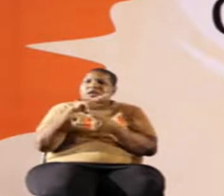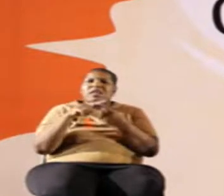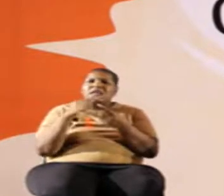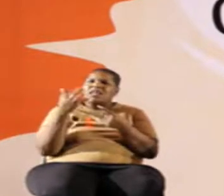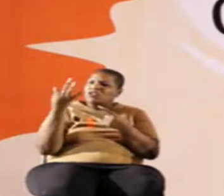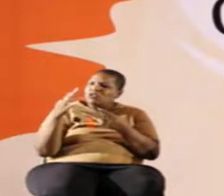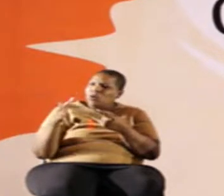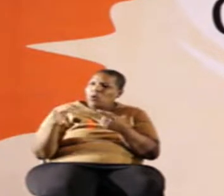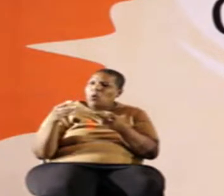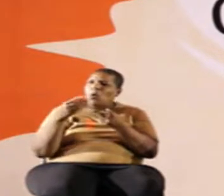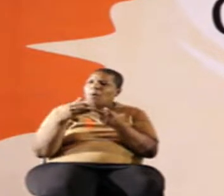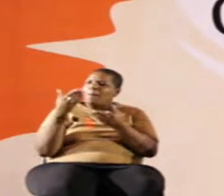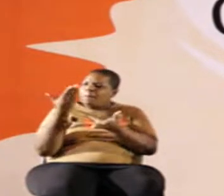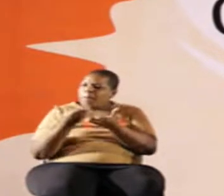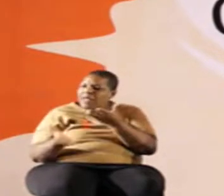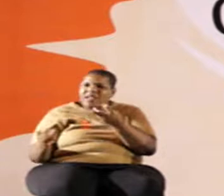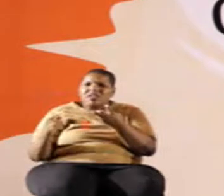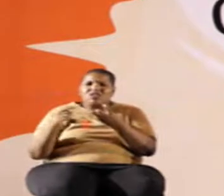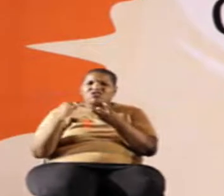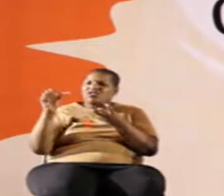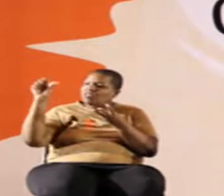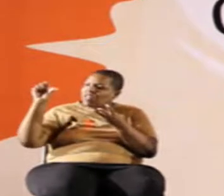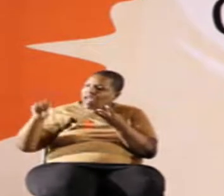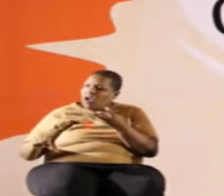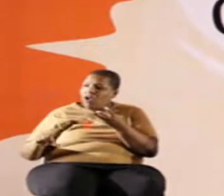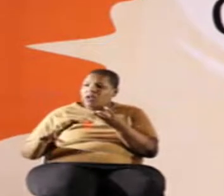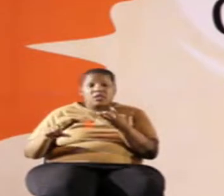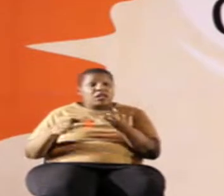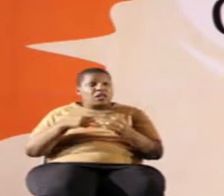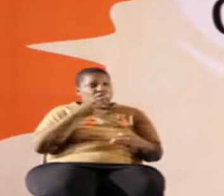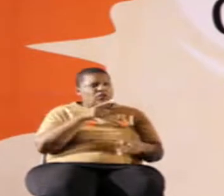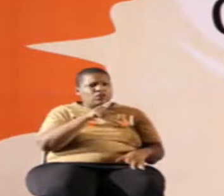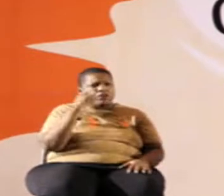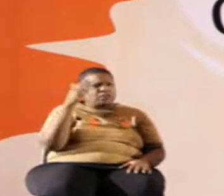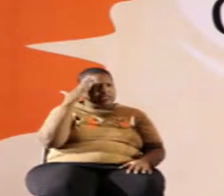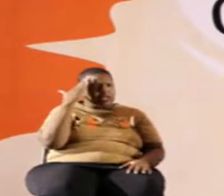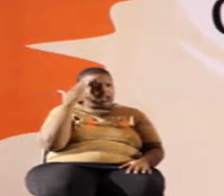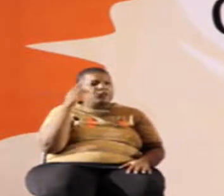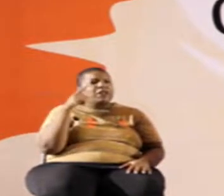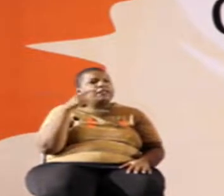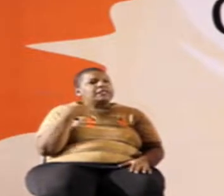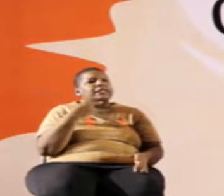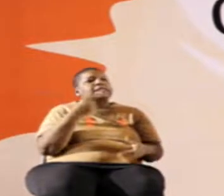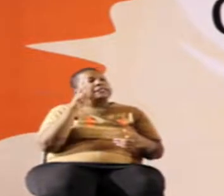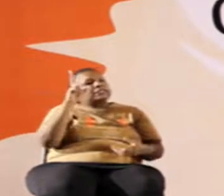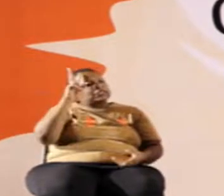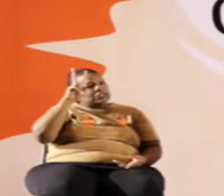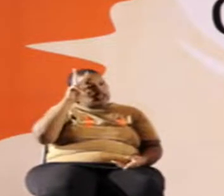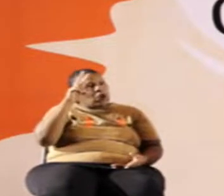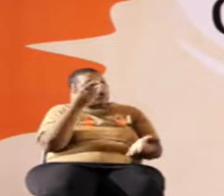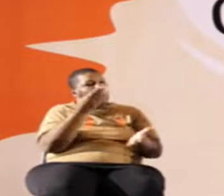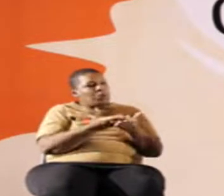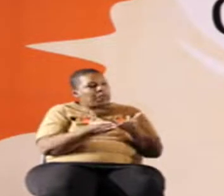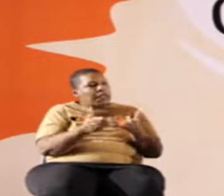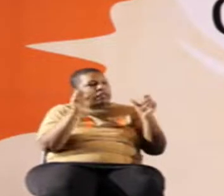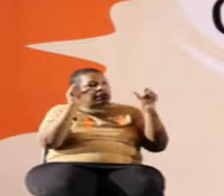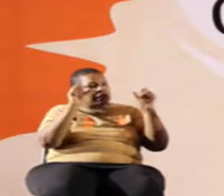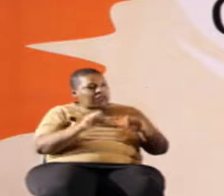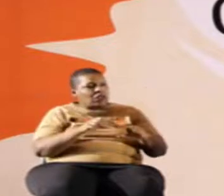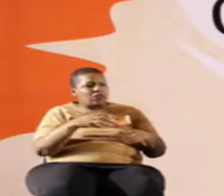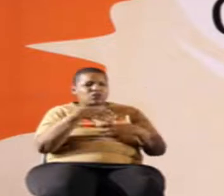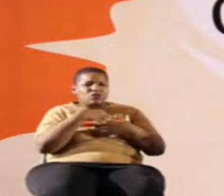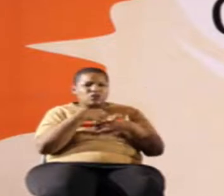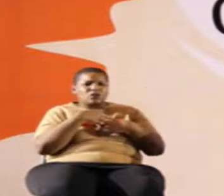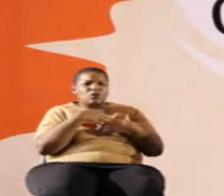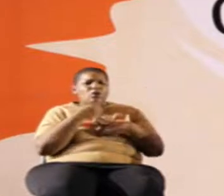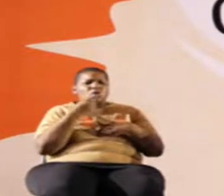de perda e de derrota, né? E ela vai falando assim, e todo mundo sabe, né? São histórias de perda, de derrota, de situações dramáticas,